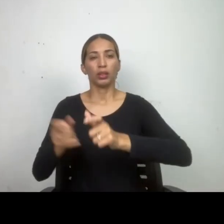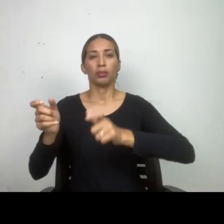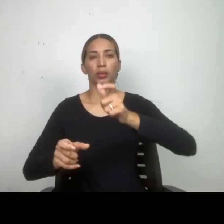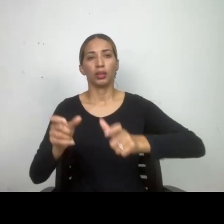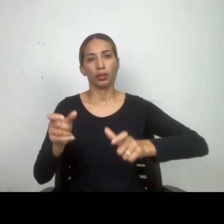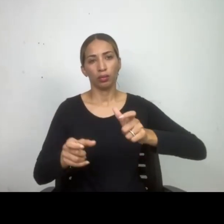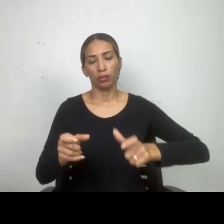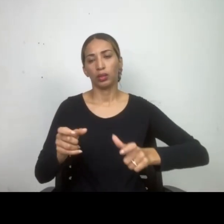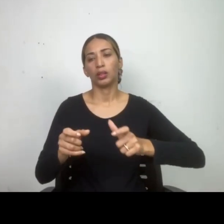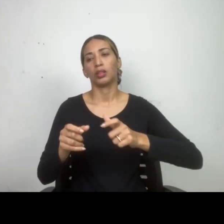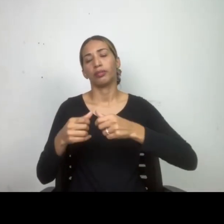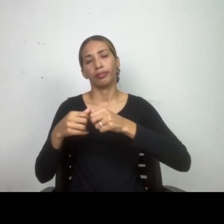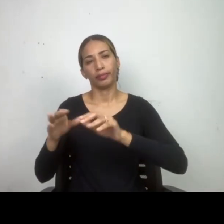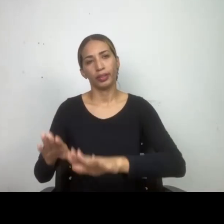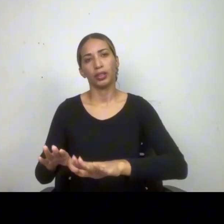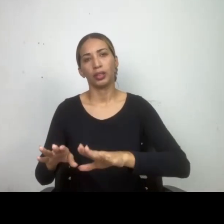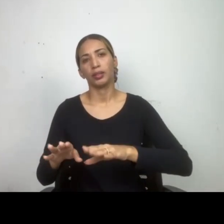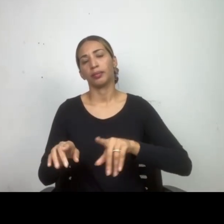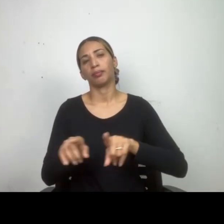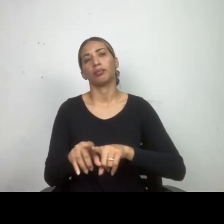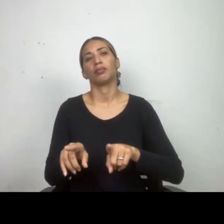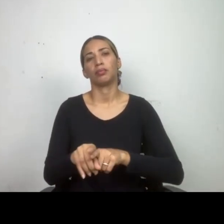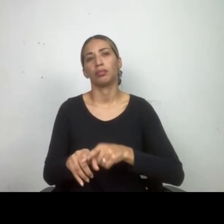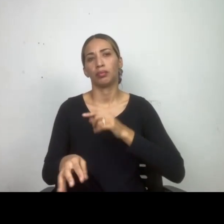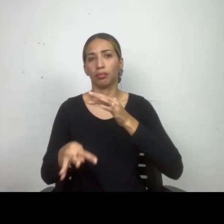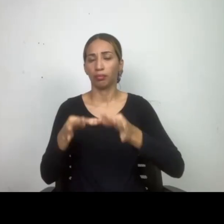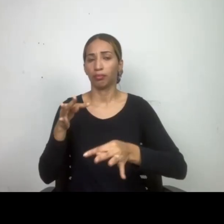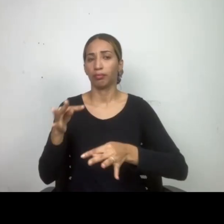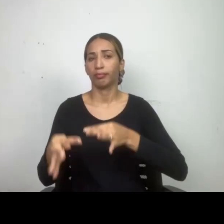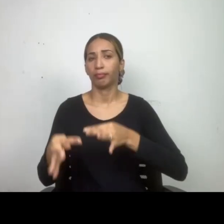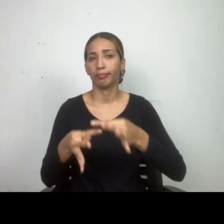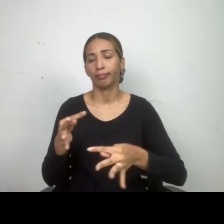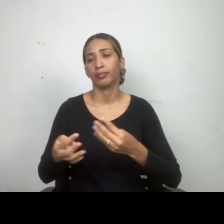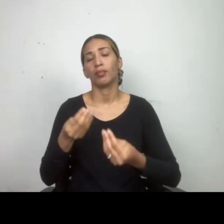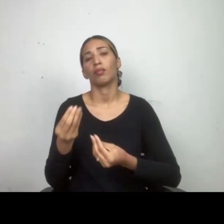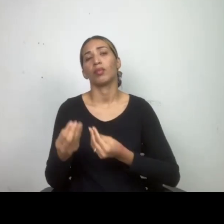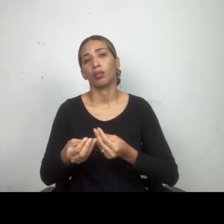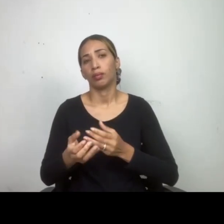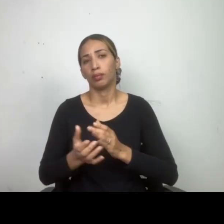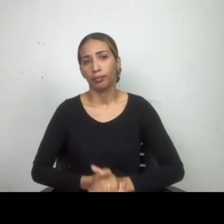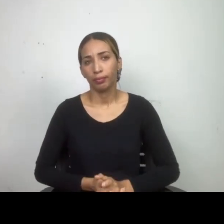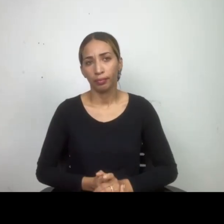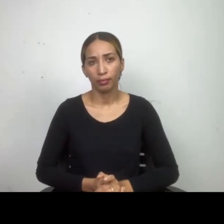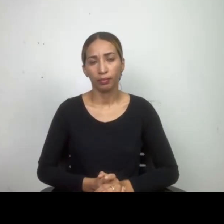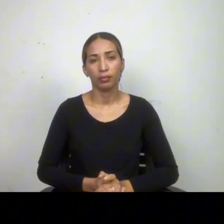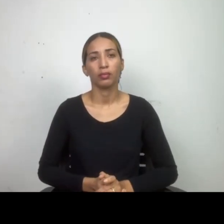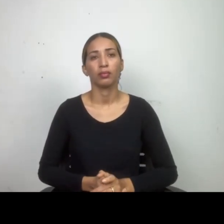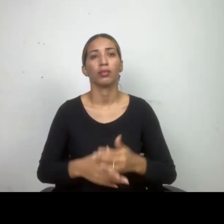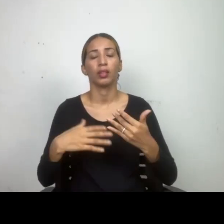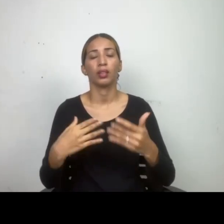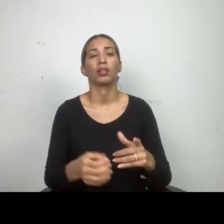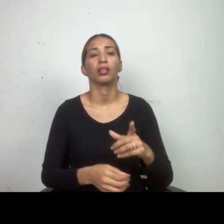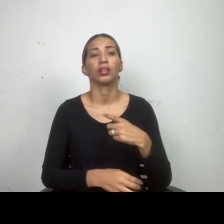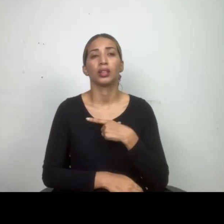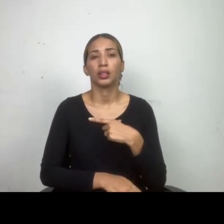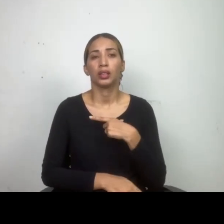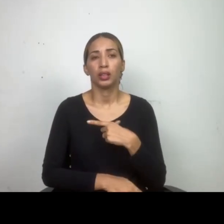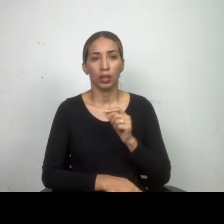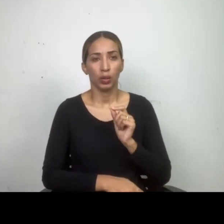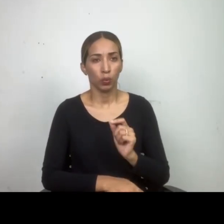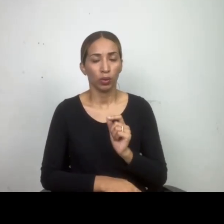como condição de tratamento, entre aspas, né, que é a laboterapia. Então, a gente vai ter aí, né,